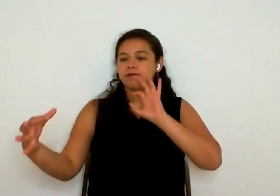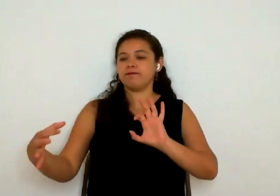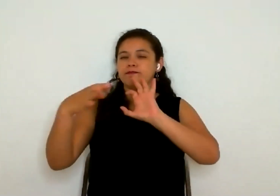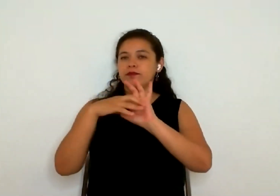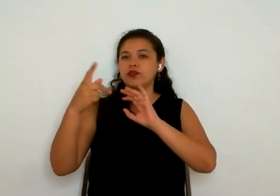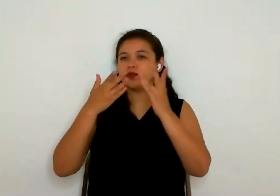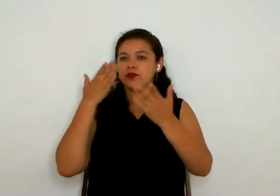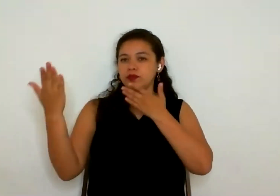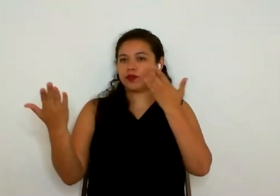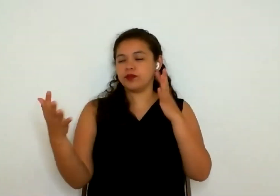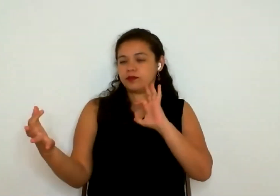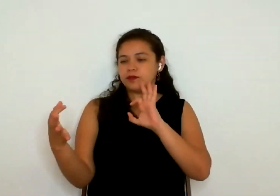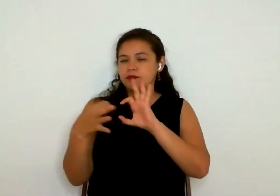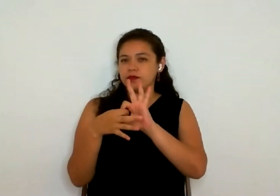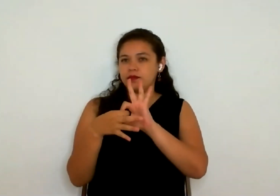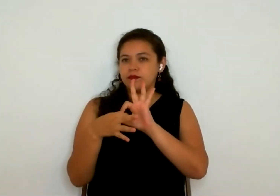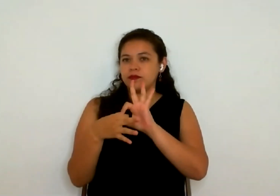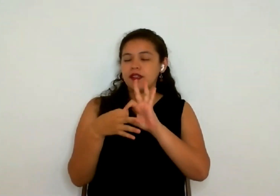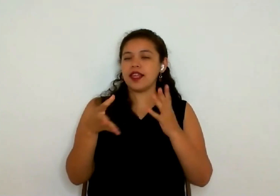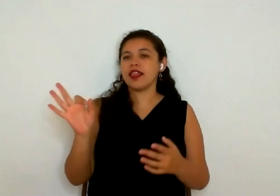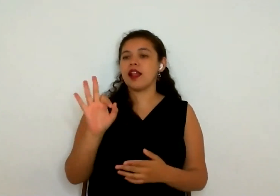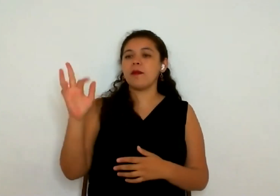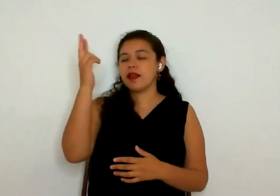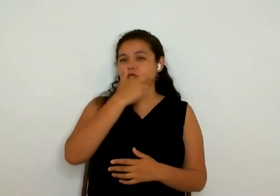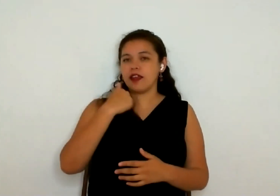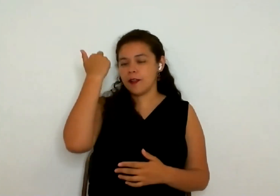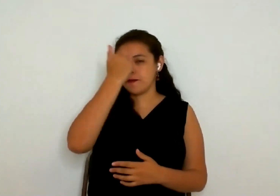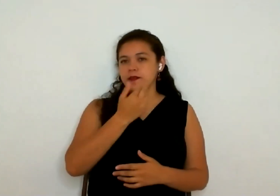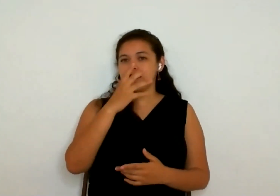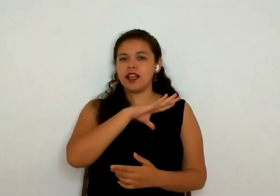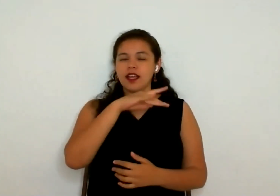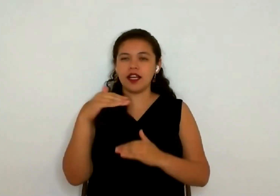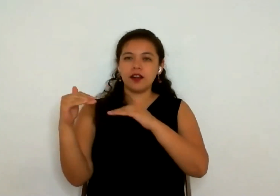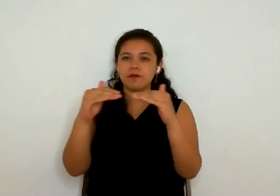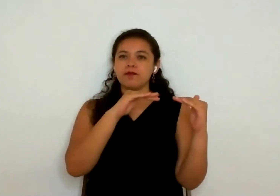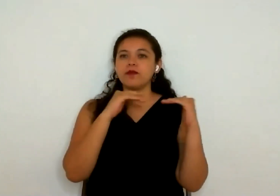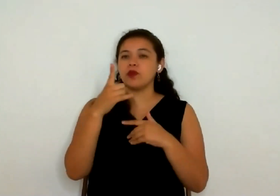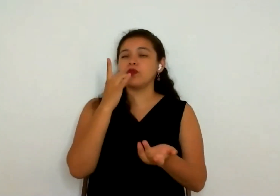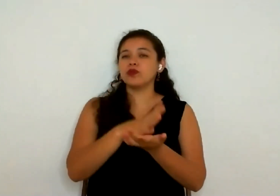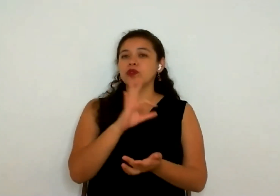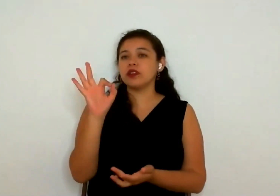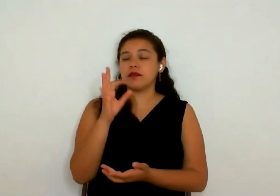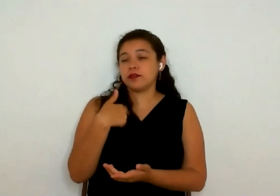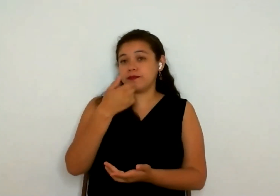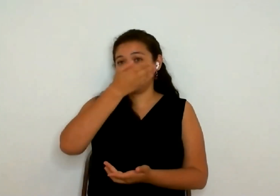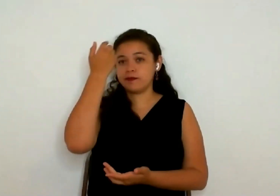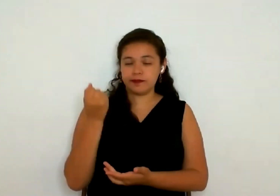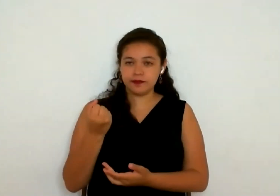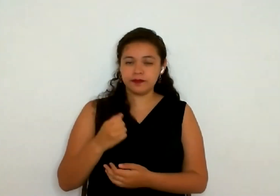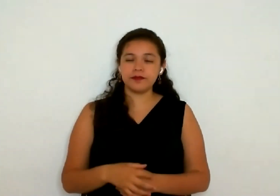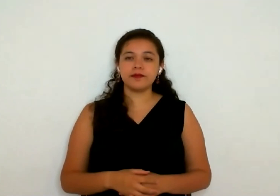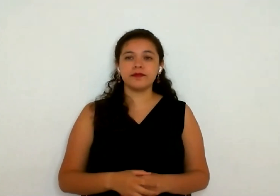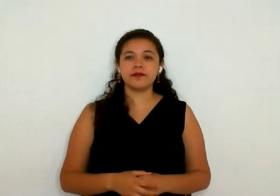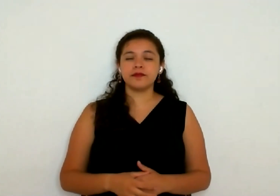estudio y revisarse a la mejor si pueden generalizar lo y tener uno solo no sé ahora la